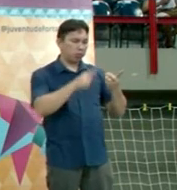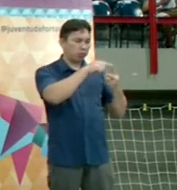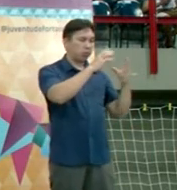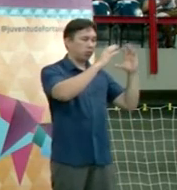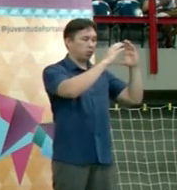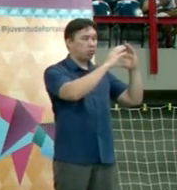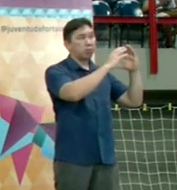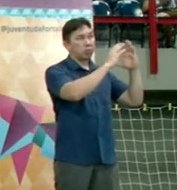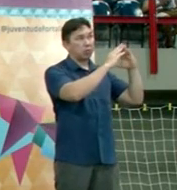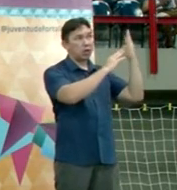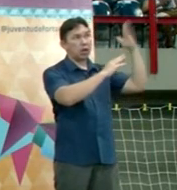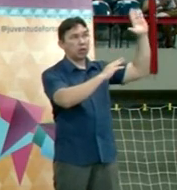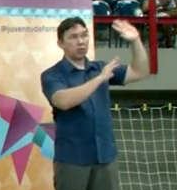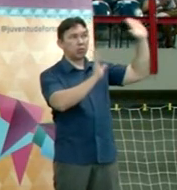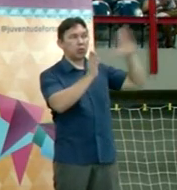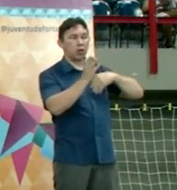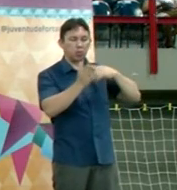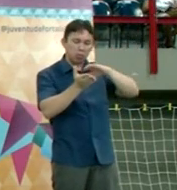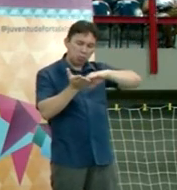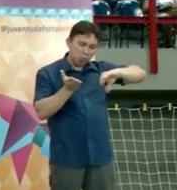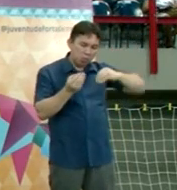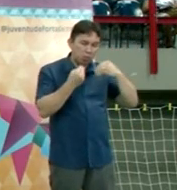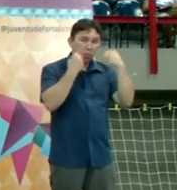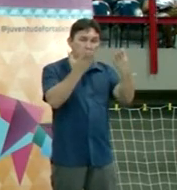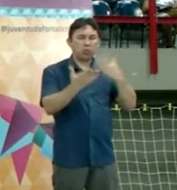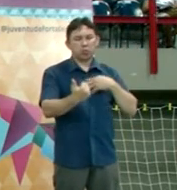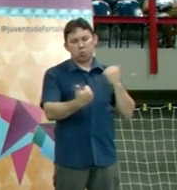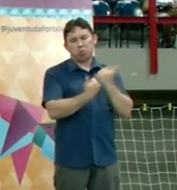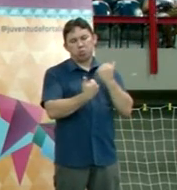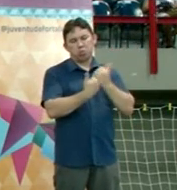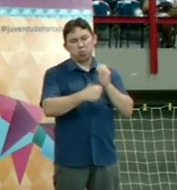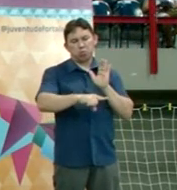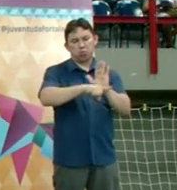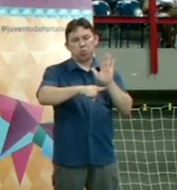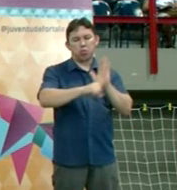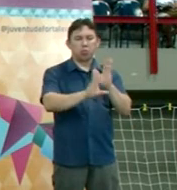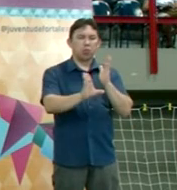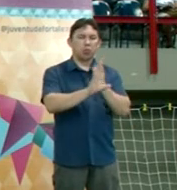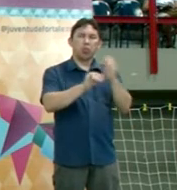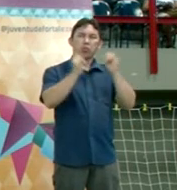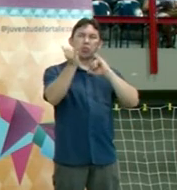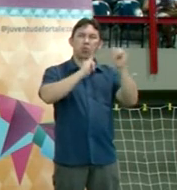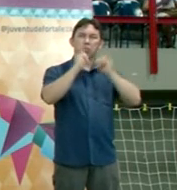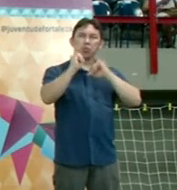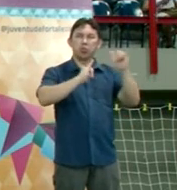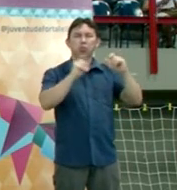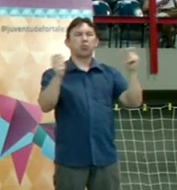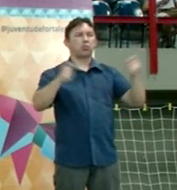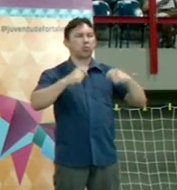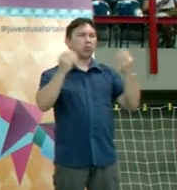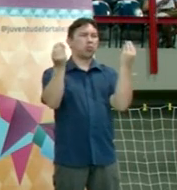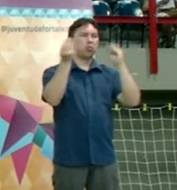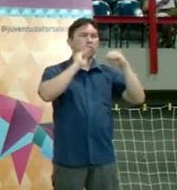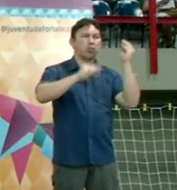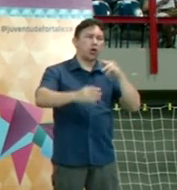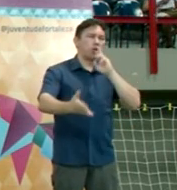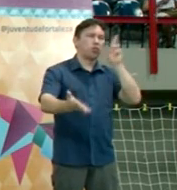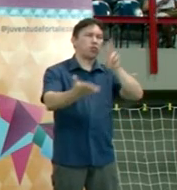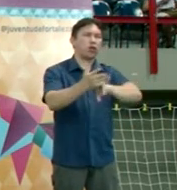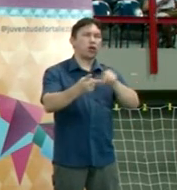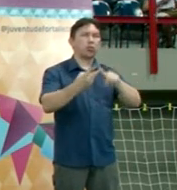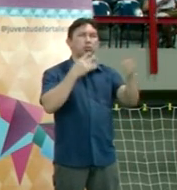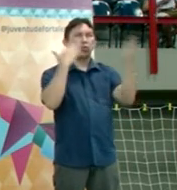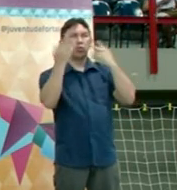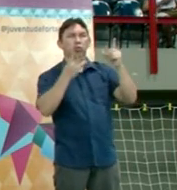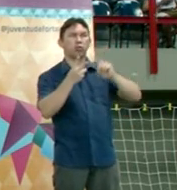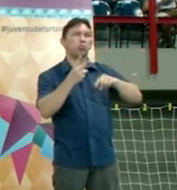sobrar para você. A gente tem condições de te dar apoio depois, por conta da internet e tal, então dá para colocar resolução, dá para tirar